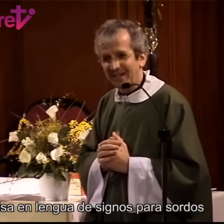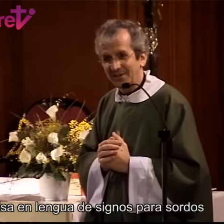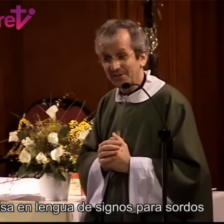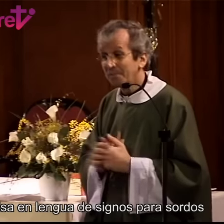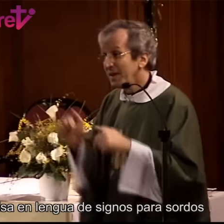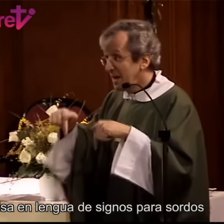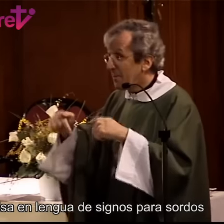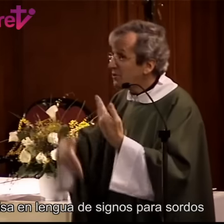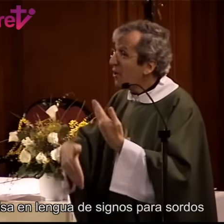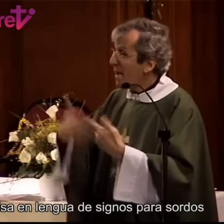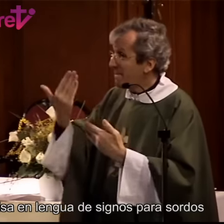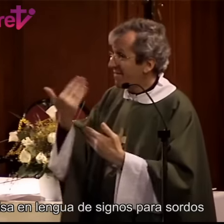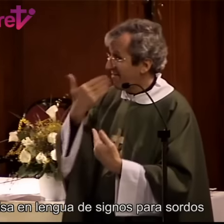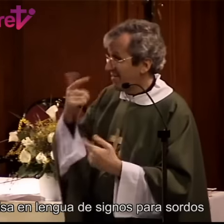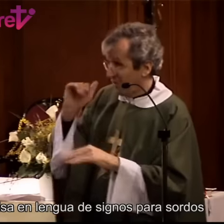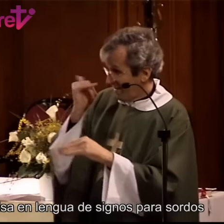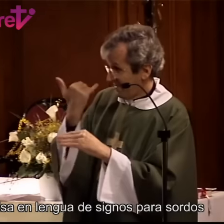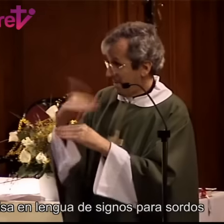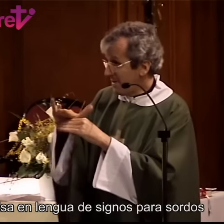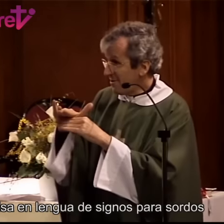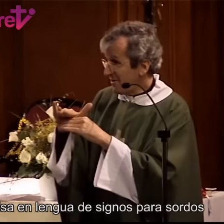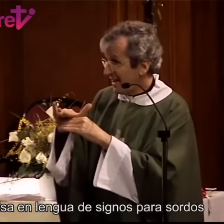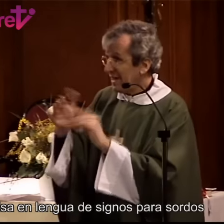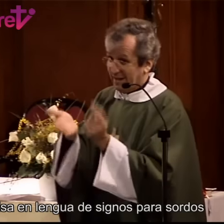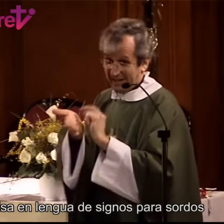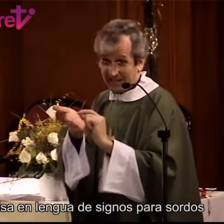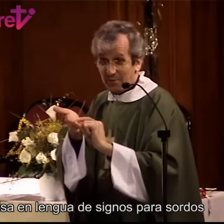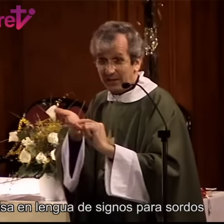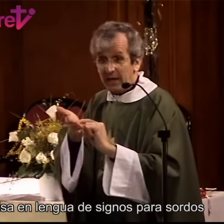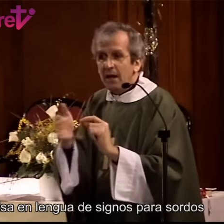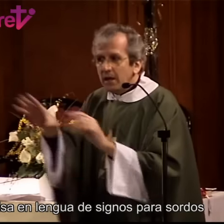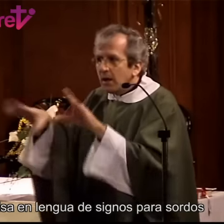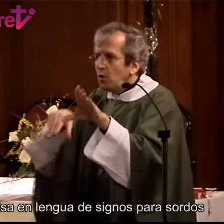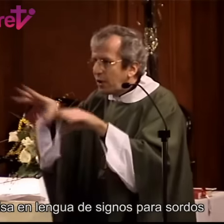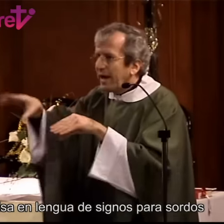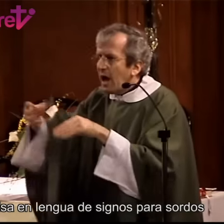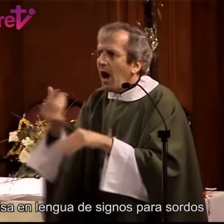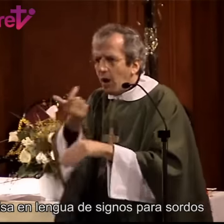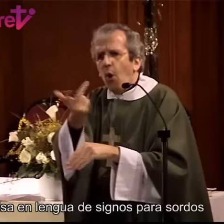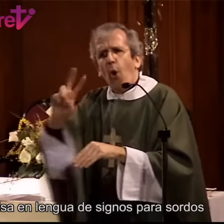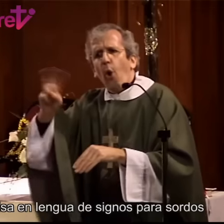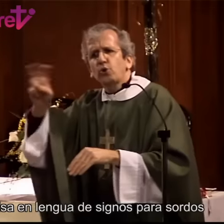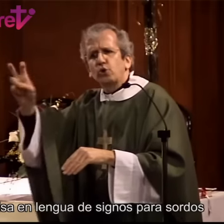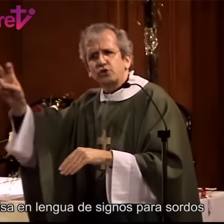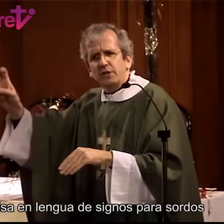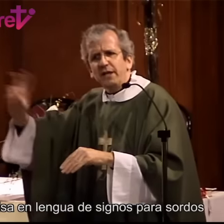Dios. Y por eso empieza diciendo, te envío, te escribo a ti lo que otros, es decir,